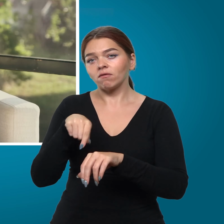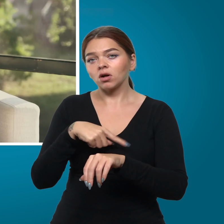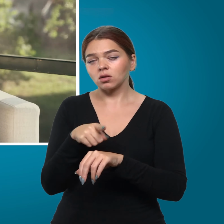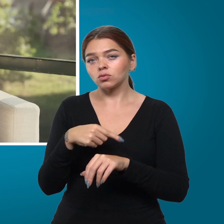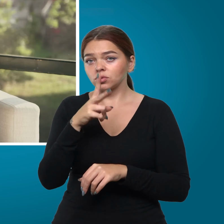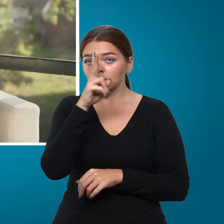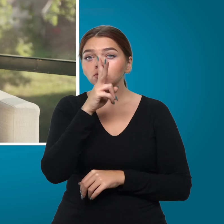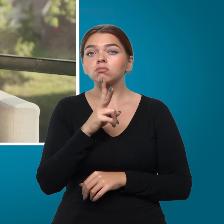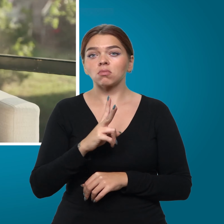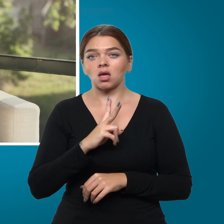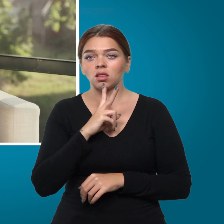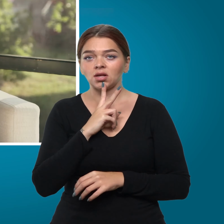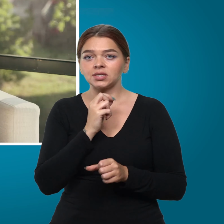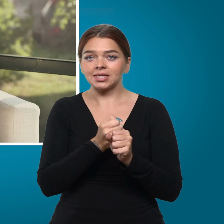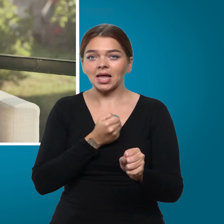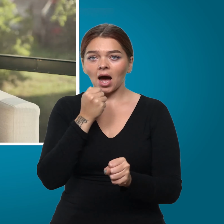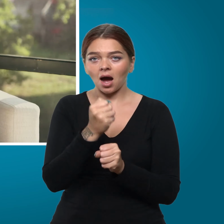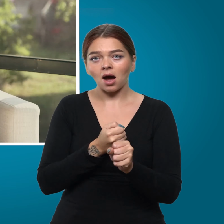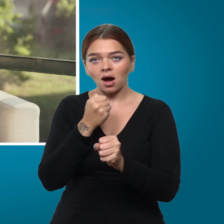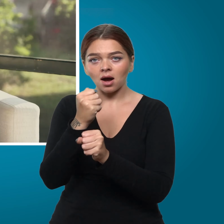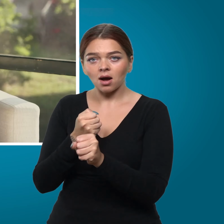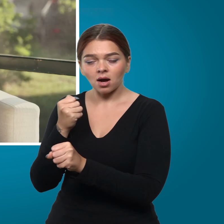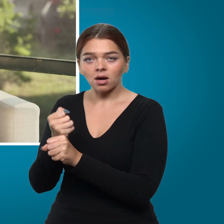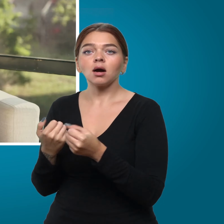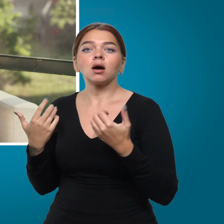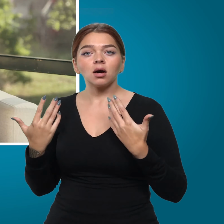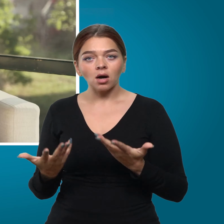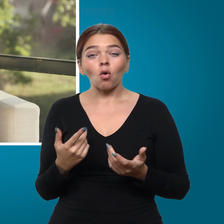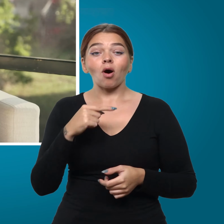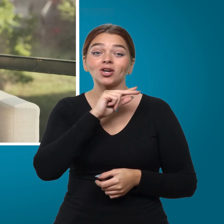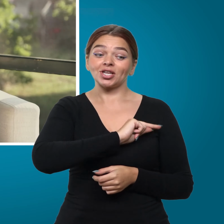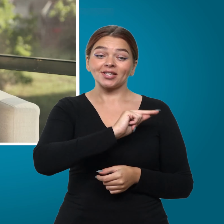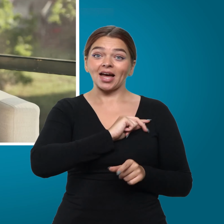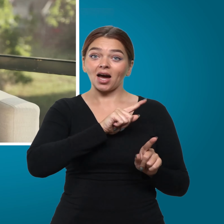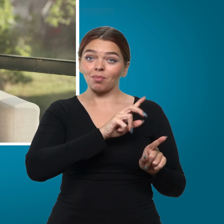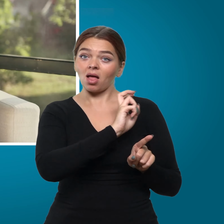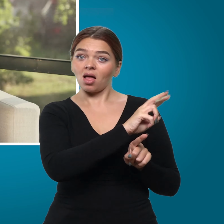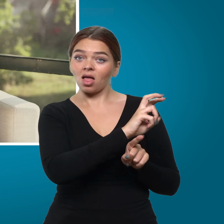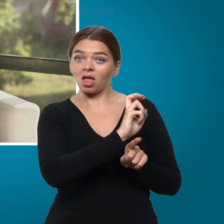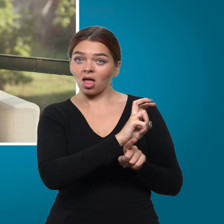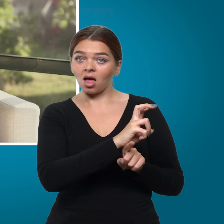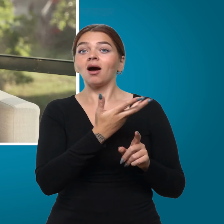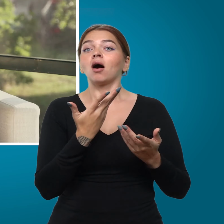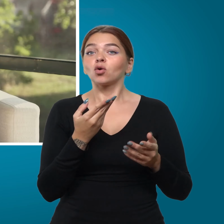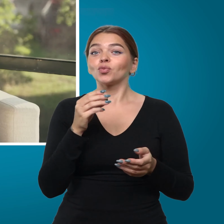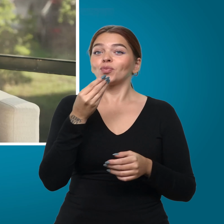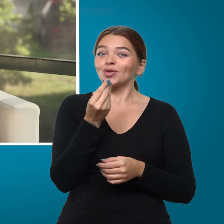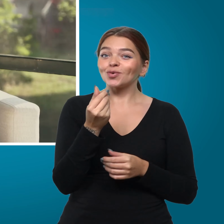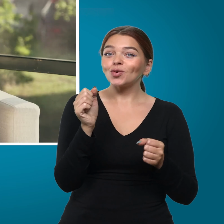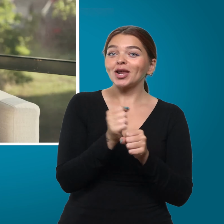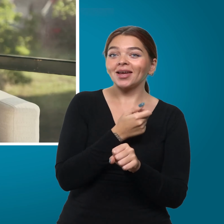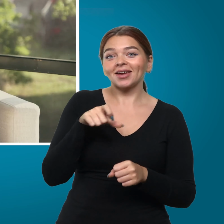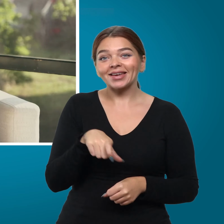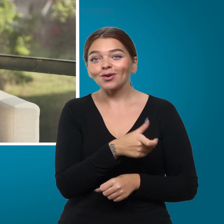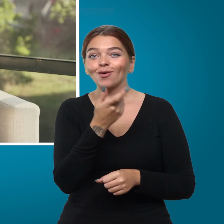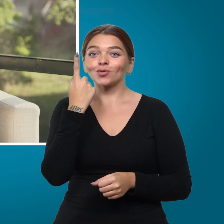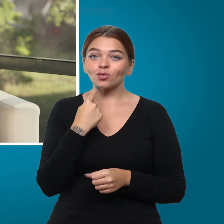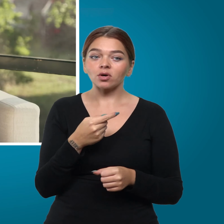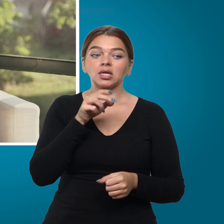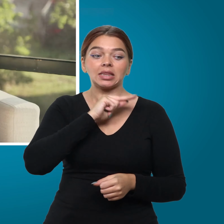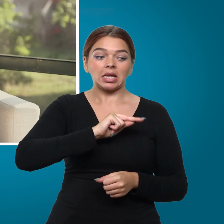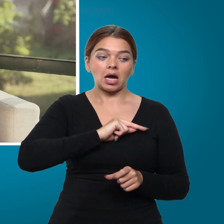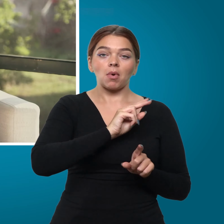mažai 300 valandų. Dabar pagalvojom, 300 valandų tai yra 2 darbo pilnu etatu mėnesį. Tai aš